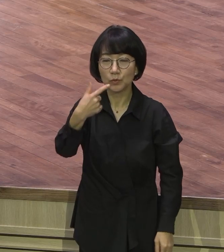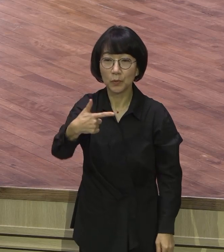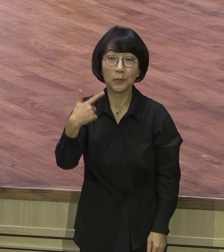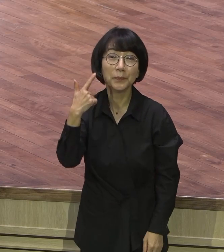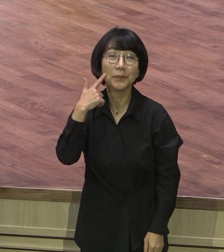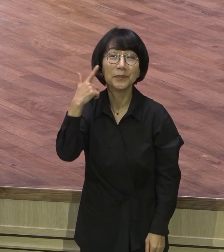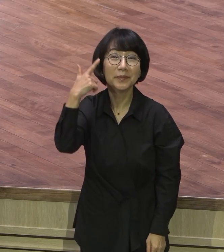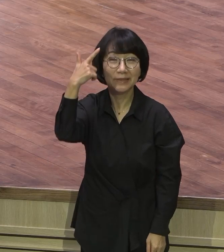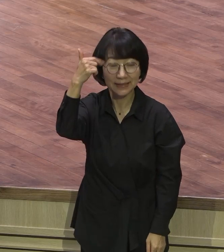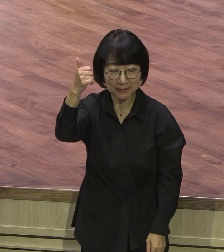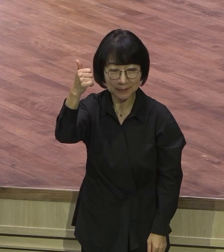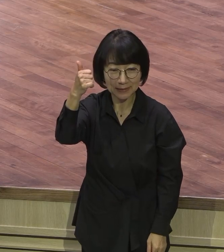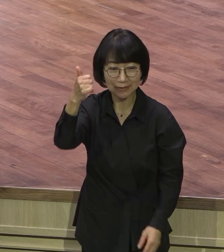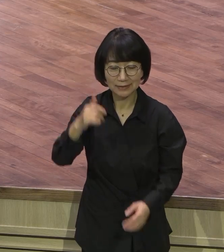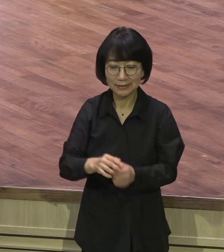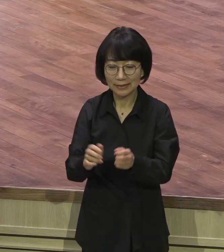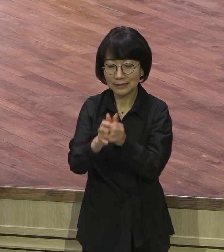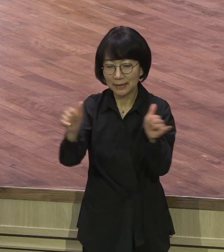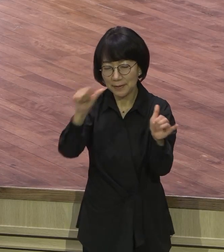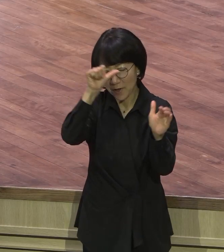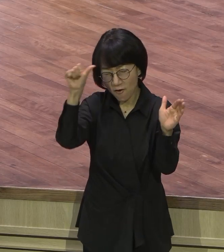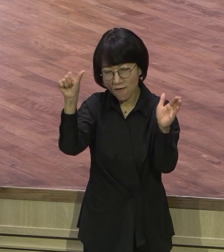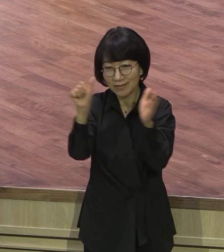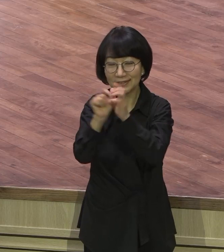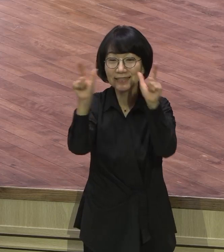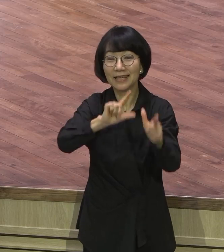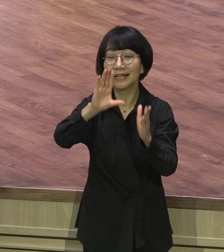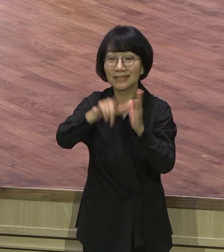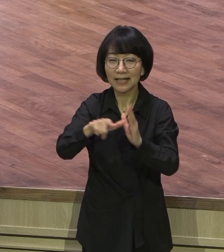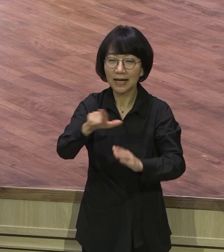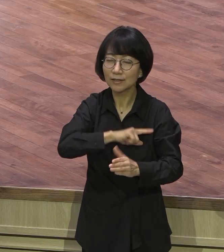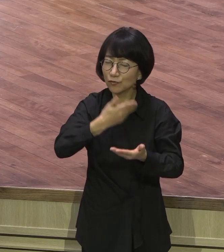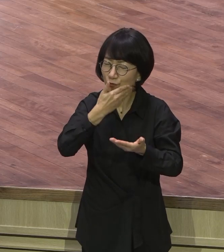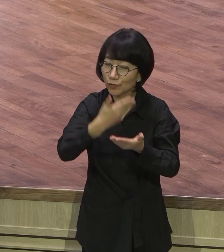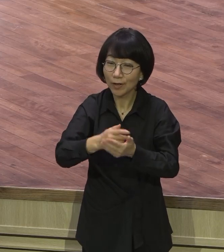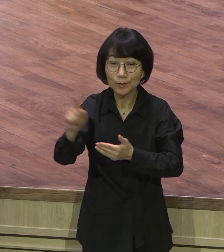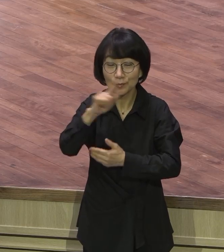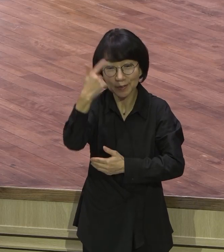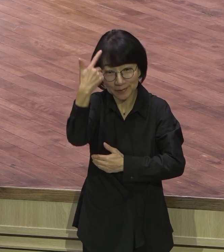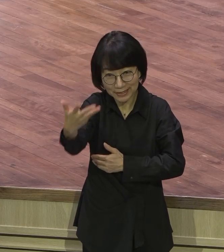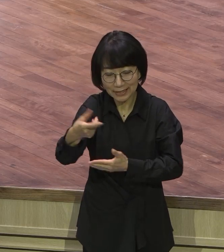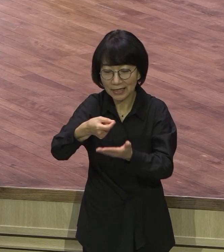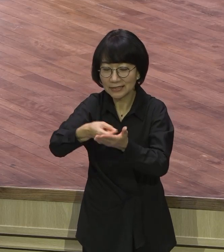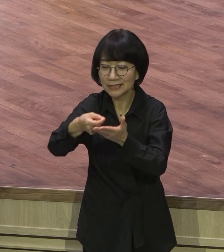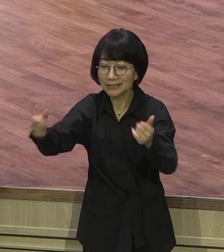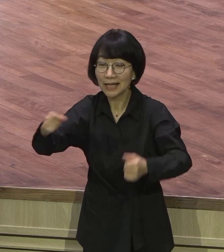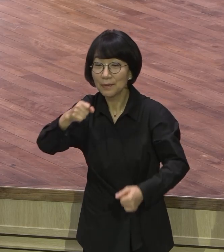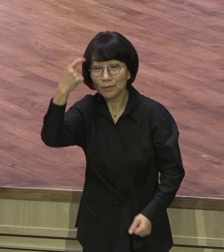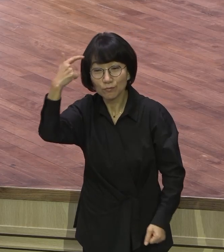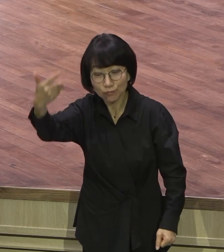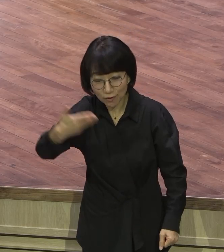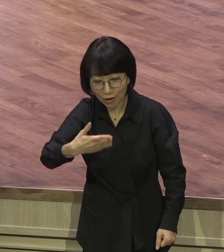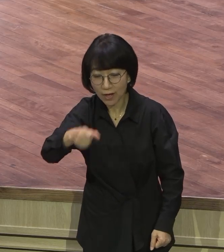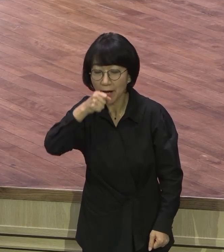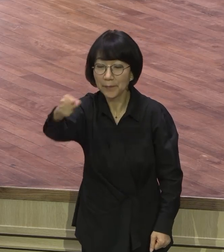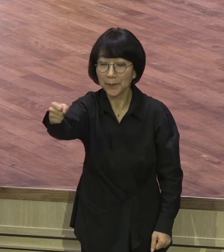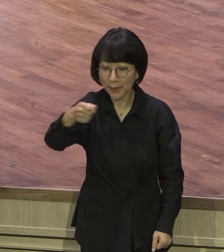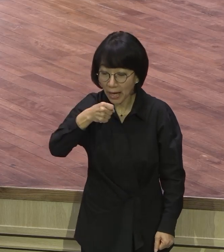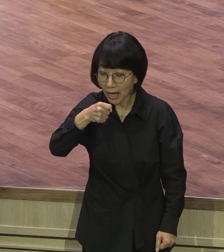인생에서 가장 중요한 것이 무엇입니까? 라는 기자 질문에 대해서 이렇게 답을 했어요.